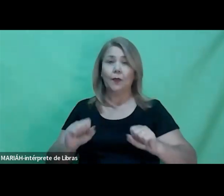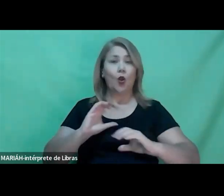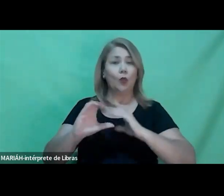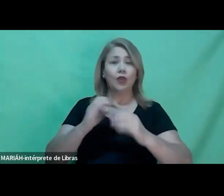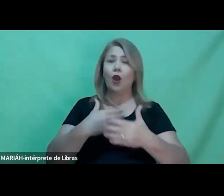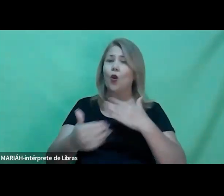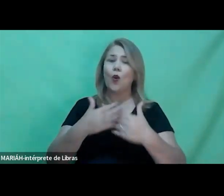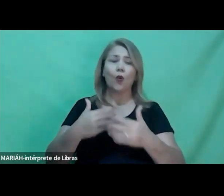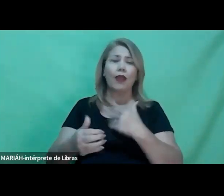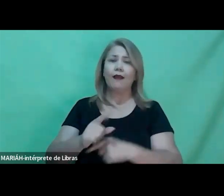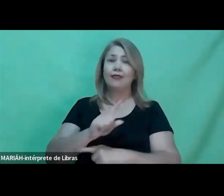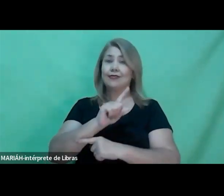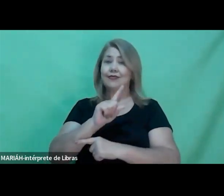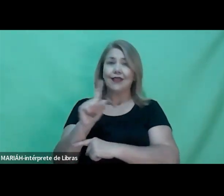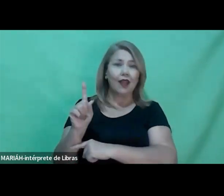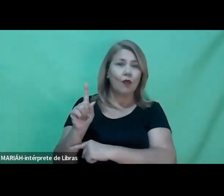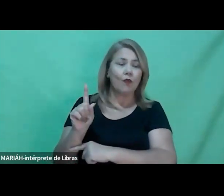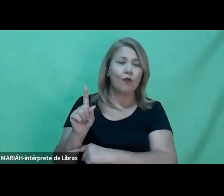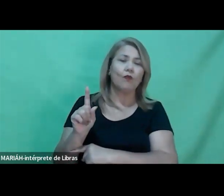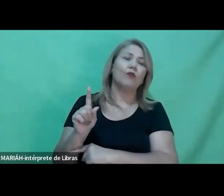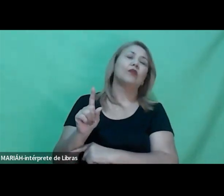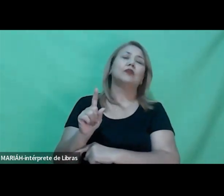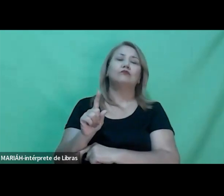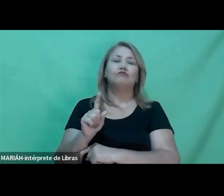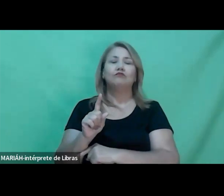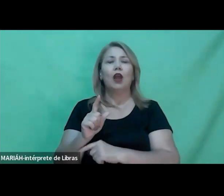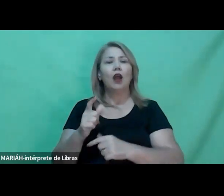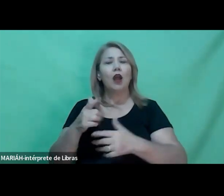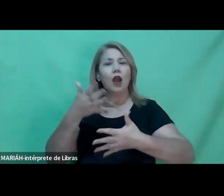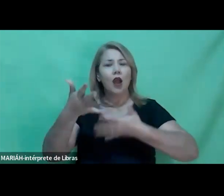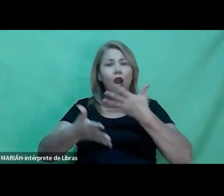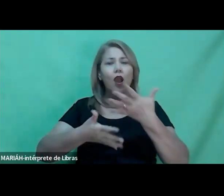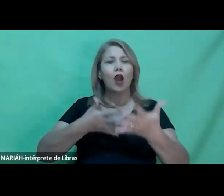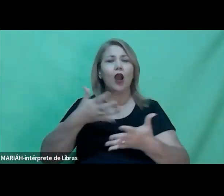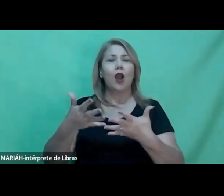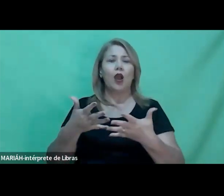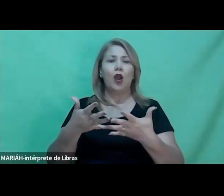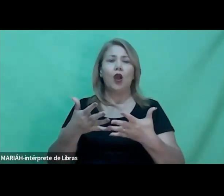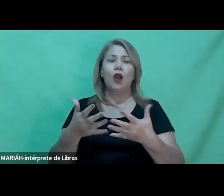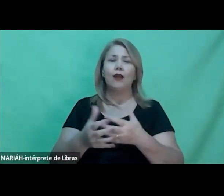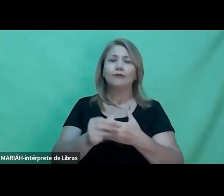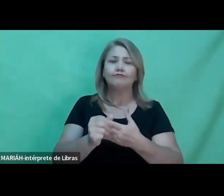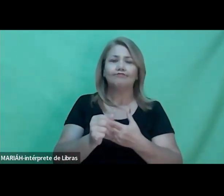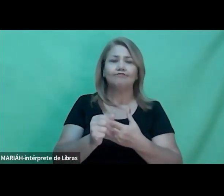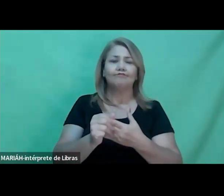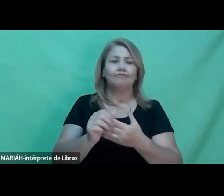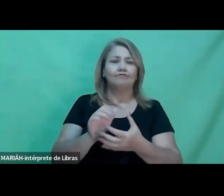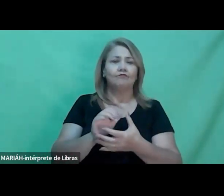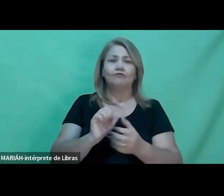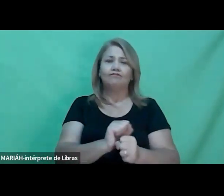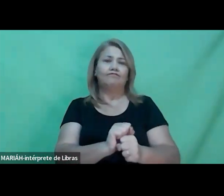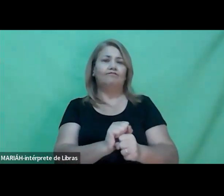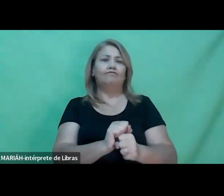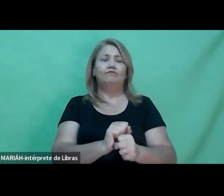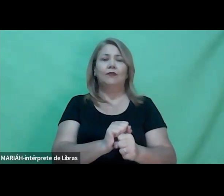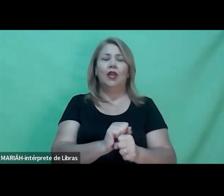ejemplo cuando yo hago señas movimientos bruscos o apretando la mano de la persona sordociega va decir un no un